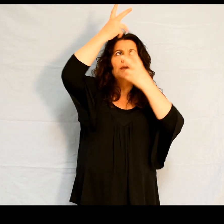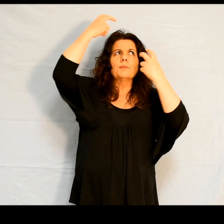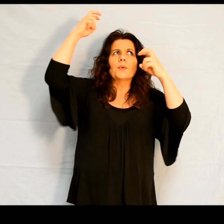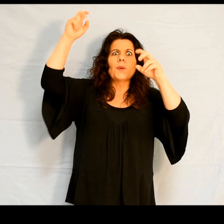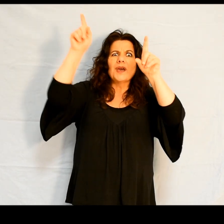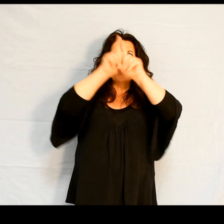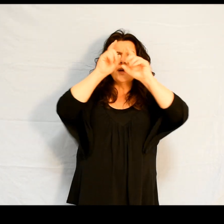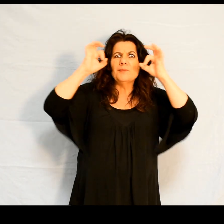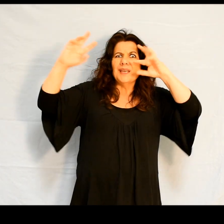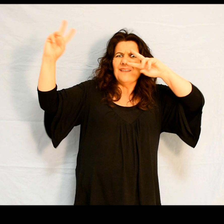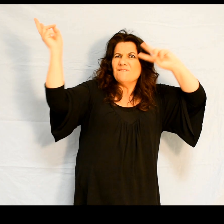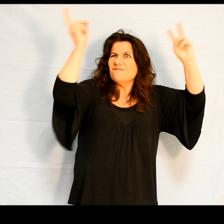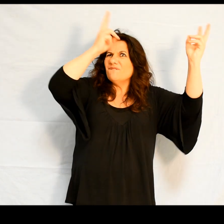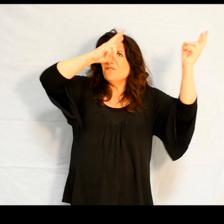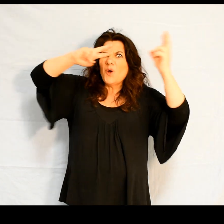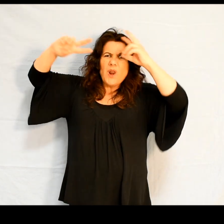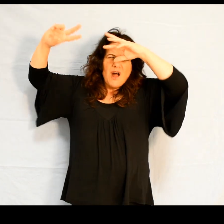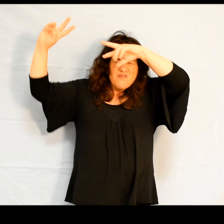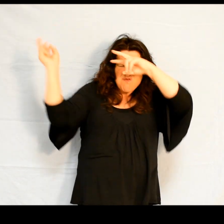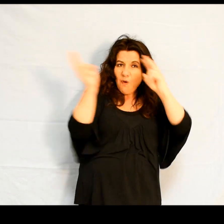fut remplie tout entière.